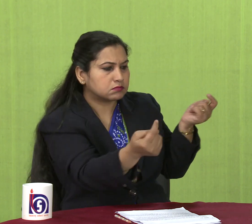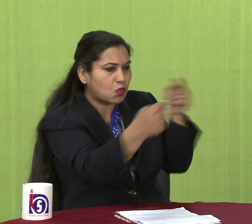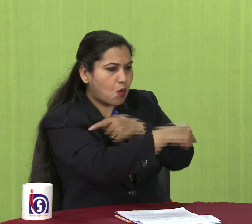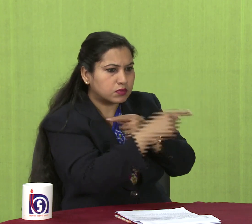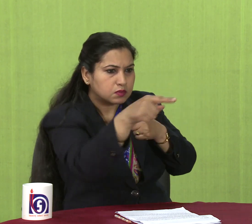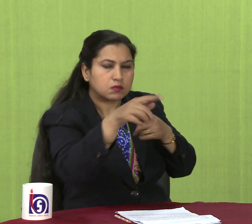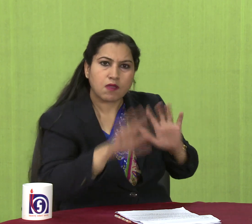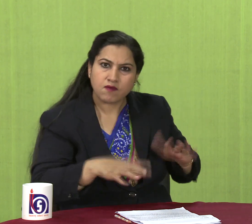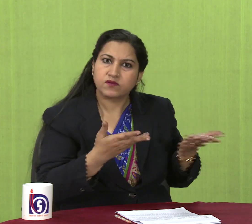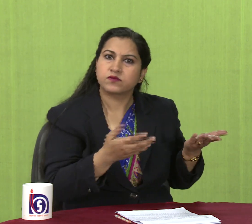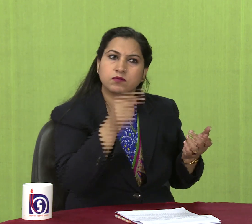में